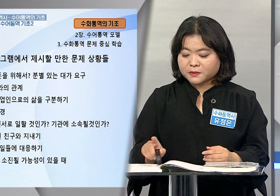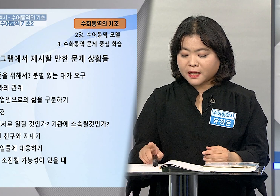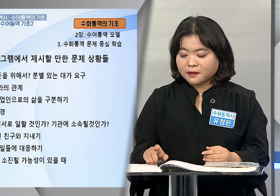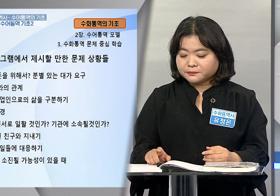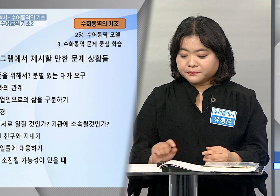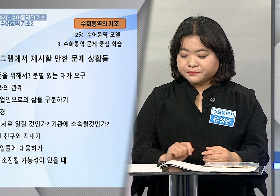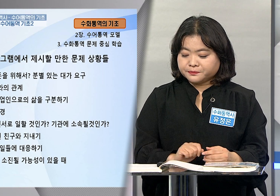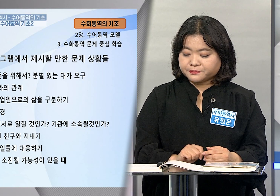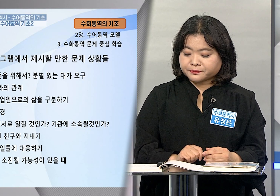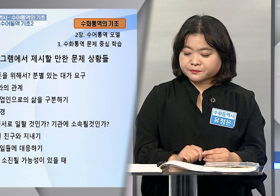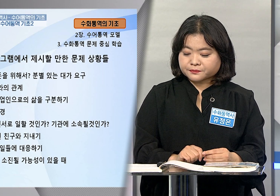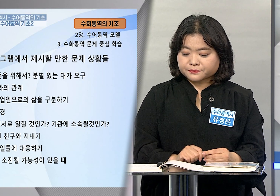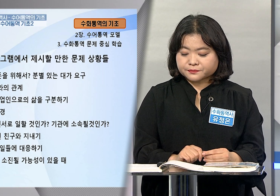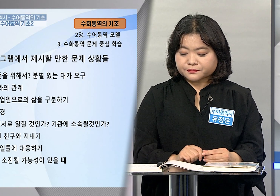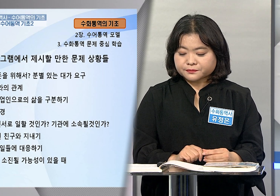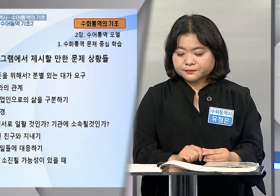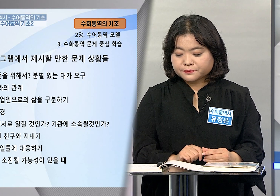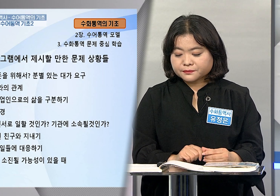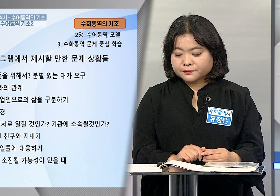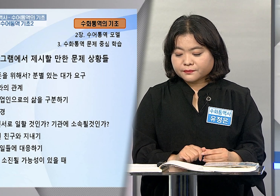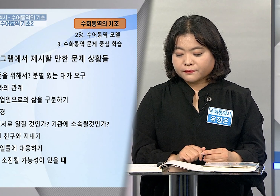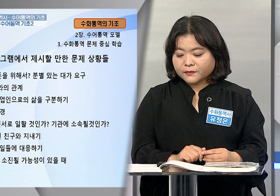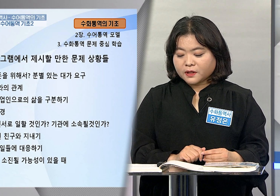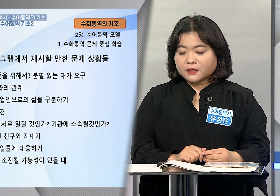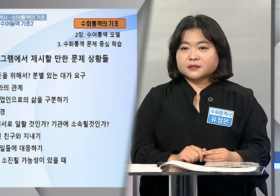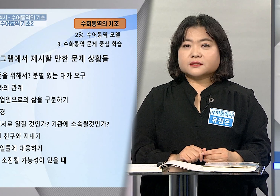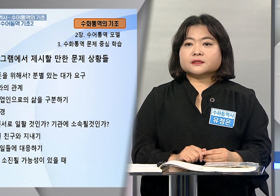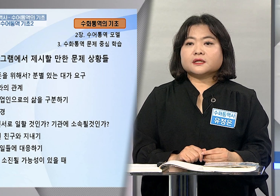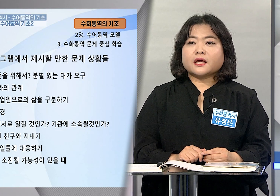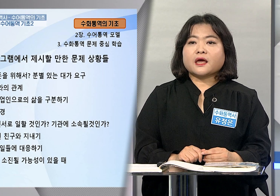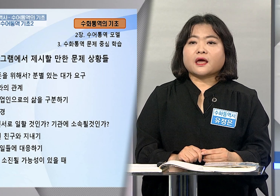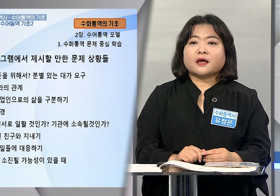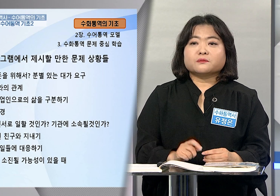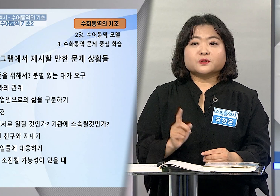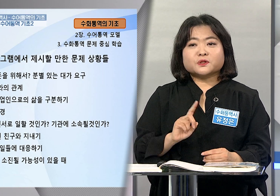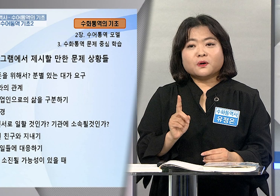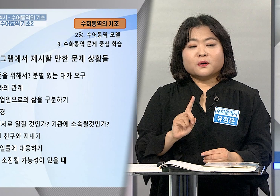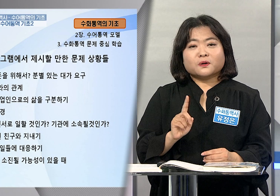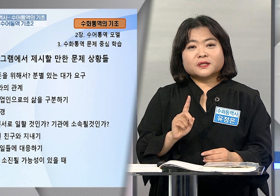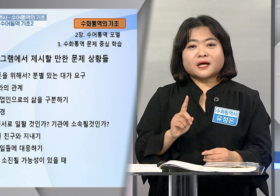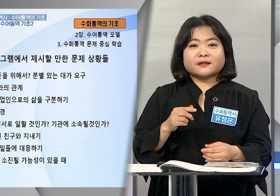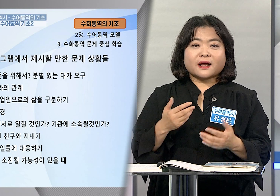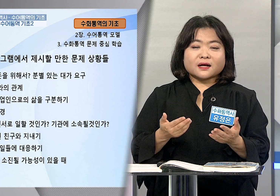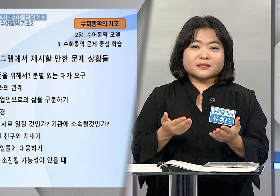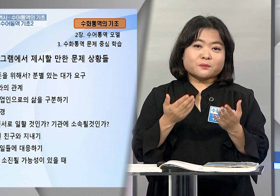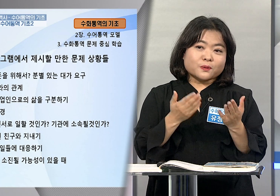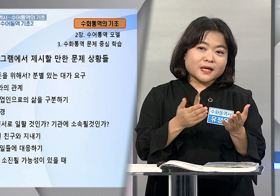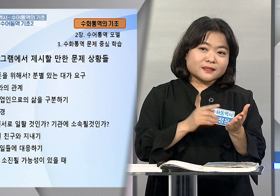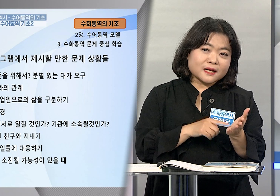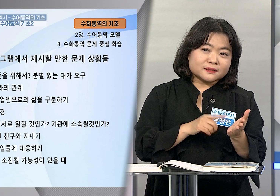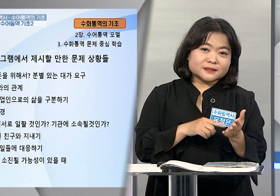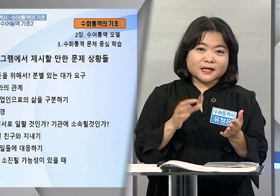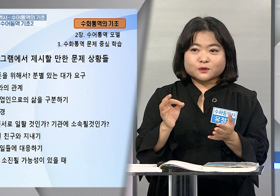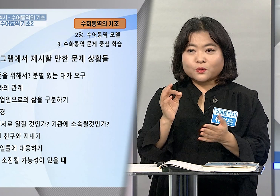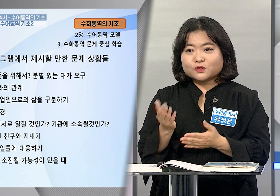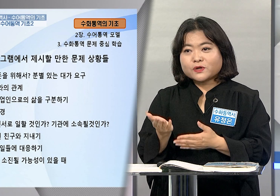있습니다. 이게 뭐죠? 그러니까 내가 그냥 봉사를 할 것인가, 돈을 위해서